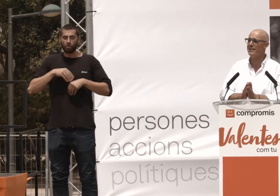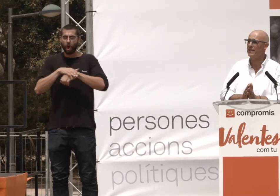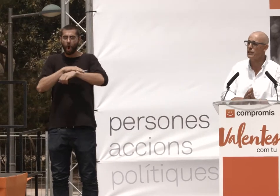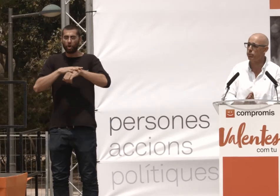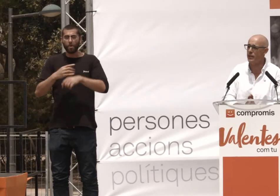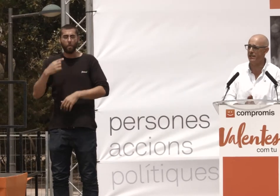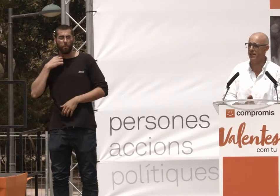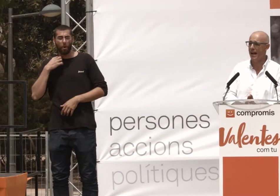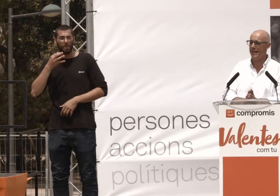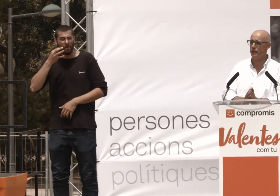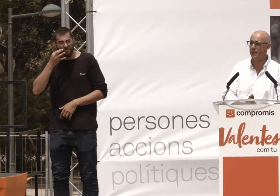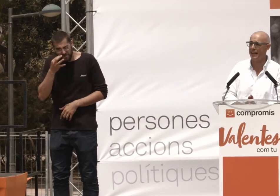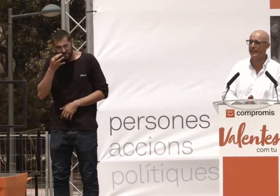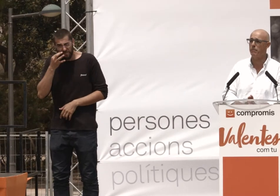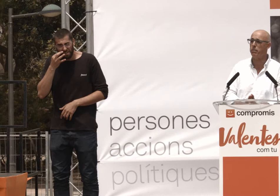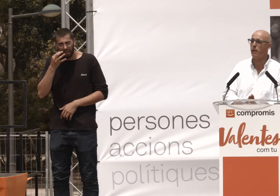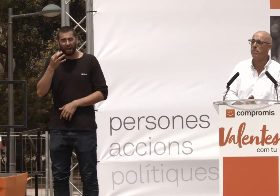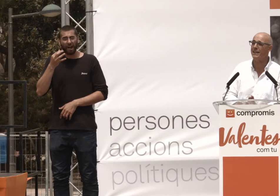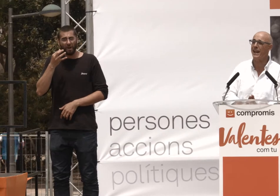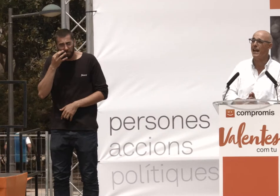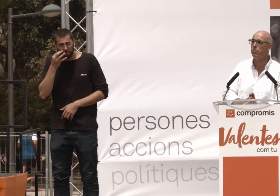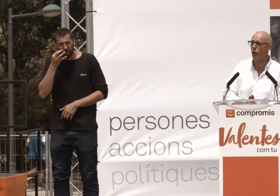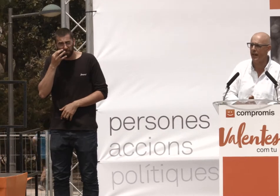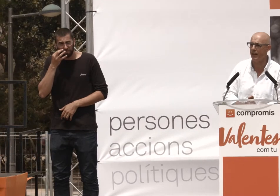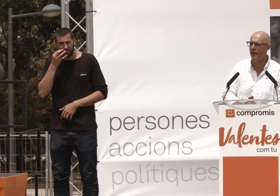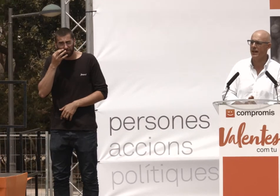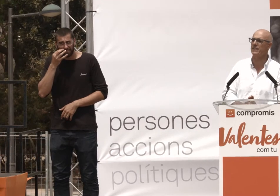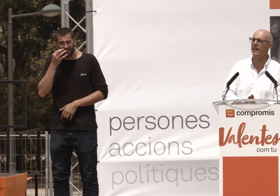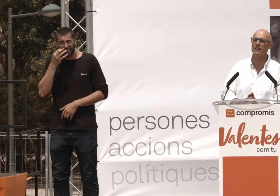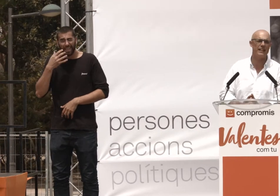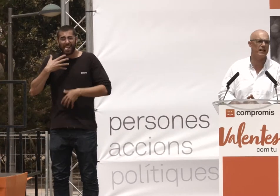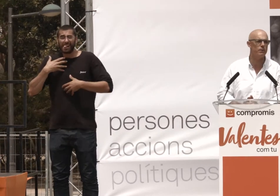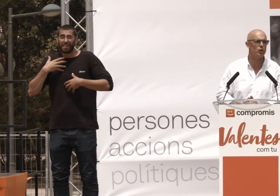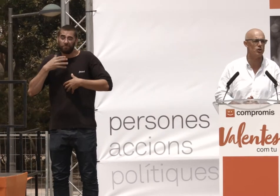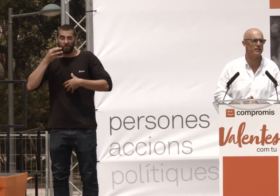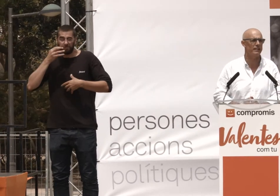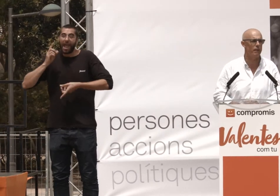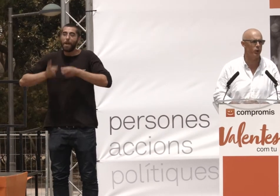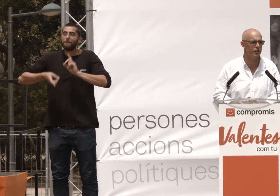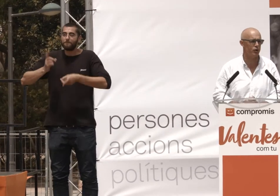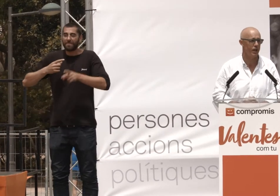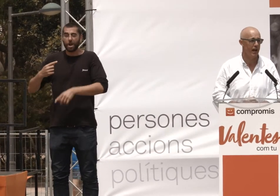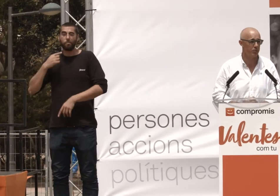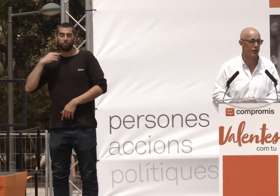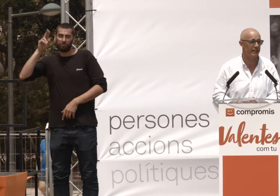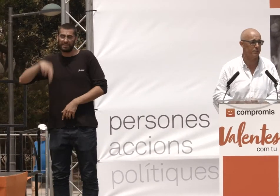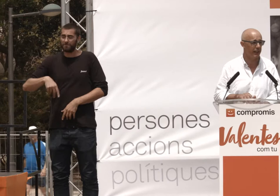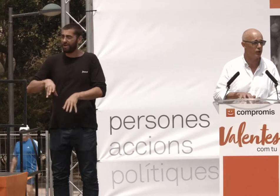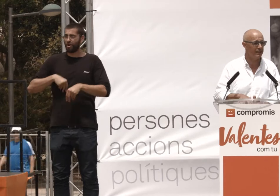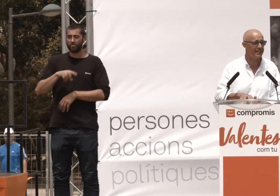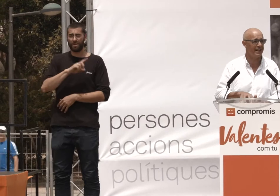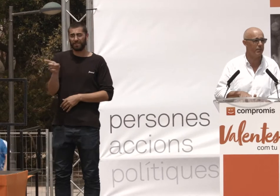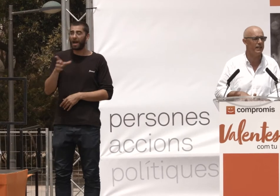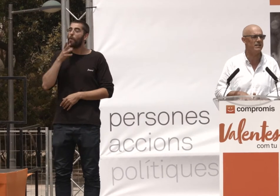mai estan disposats a acceptar que també poden perdre el poder, estan tan nerviosos i estan tan molestos amb nosaltres.